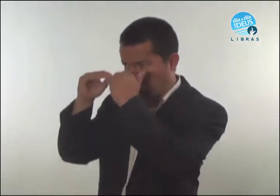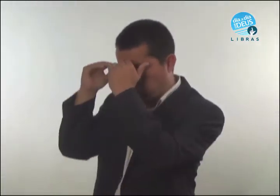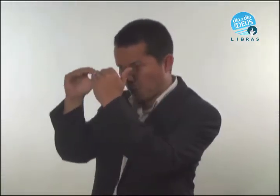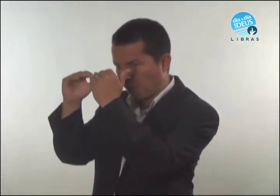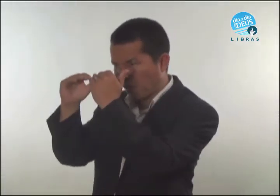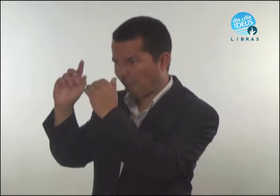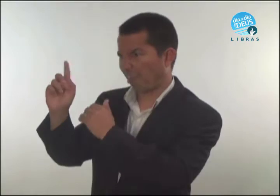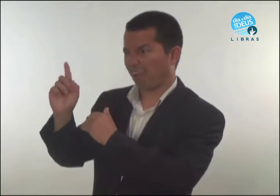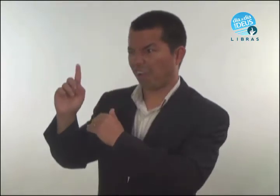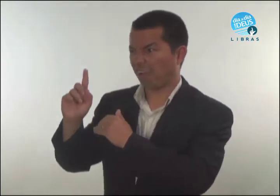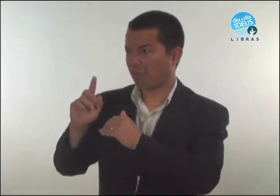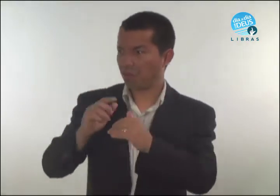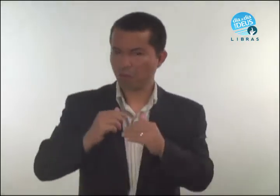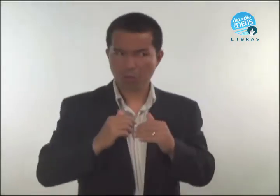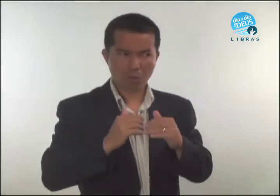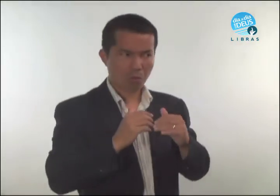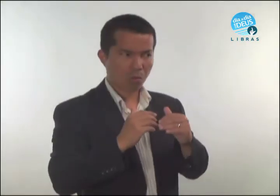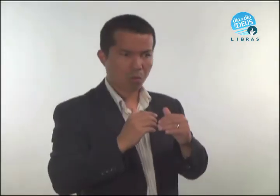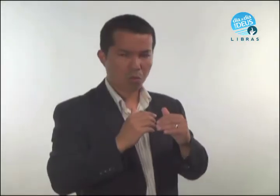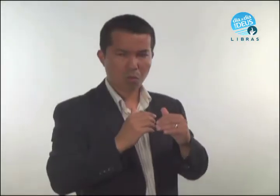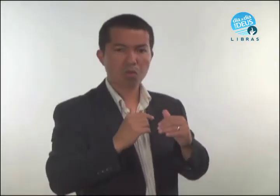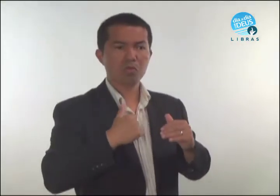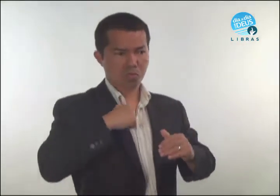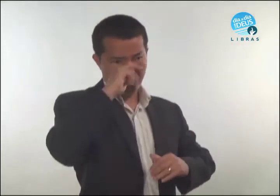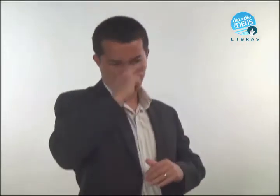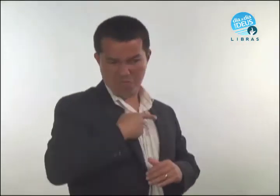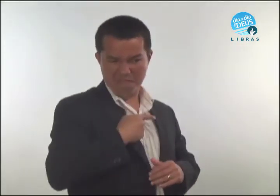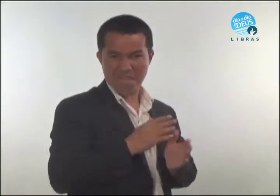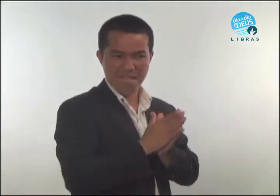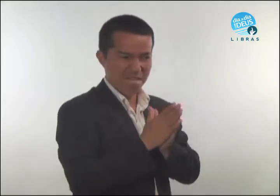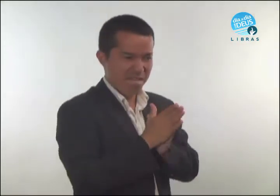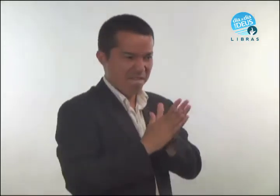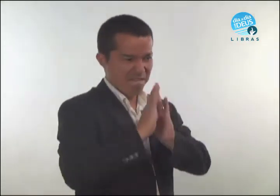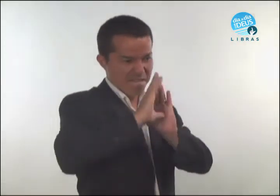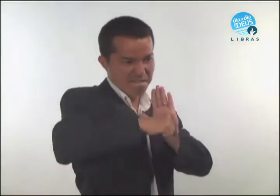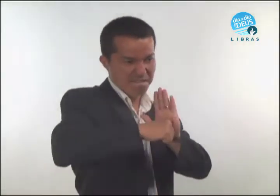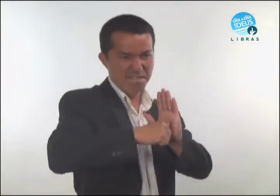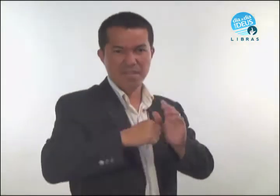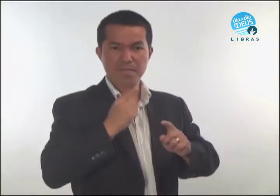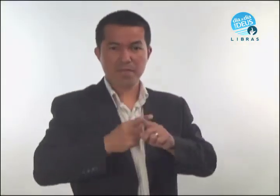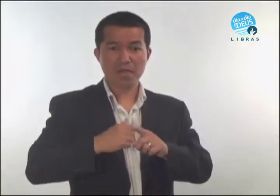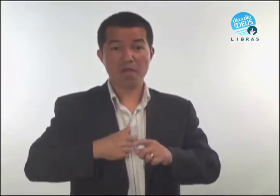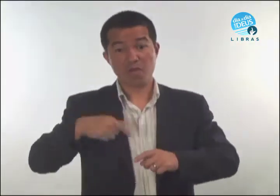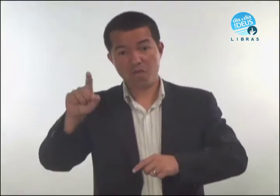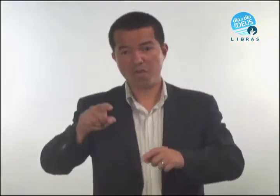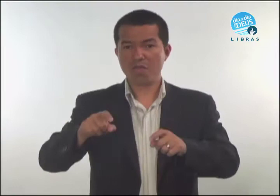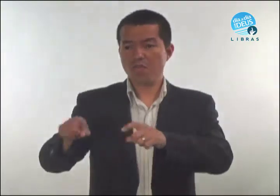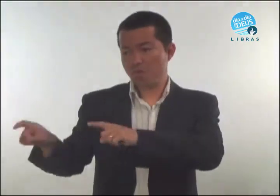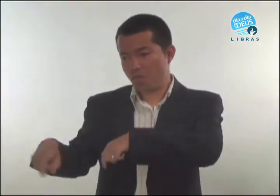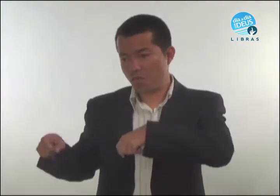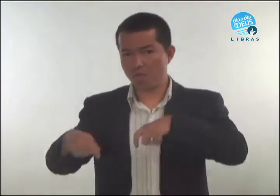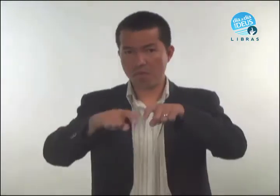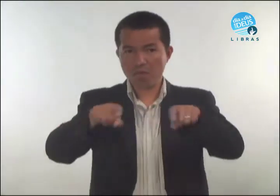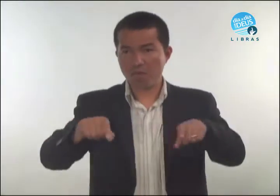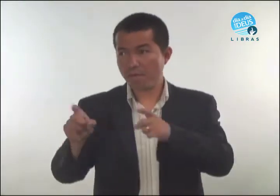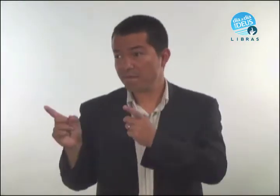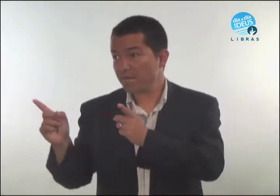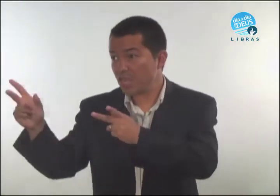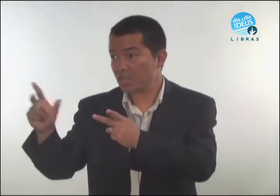eu vou entregar, vou vender minha propriedade, mas tudo para Deus é muito, então eu vou separar um pedaço, e eu